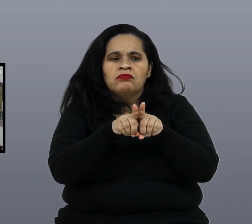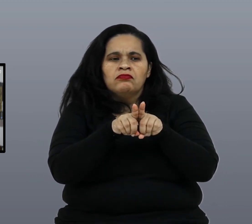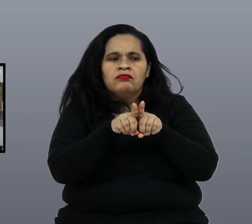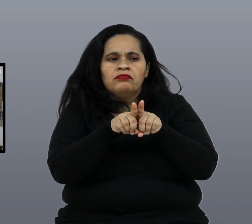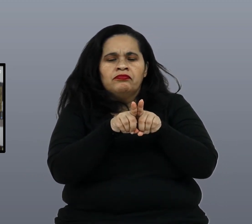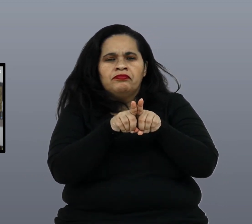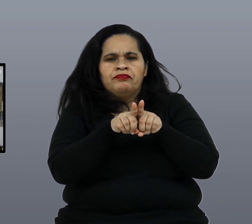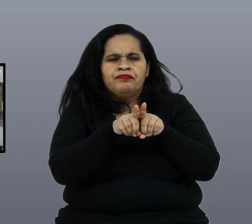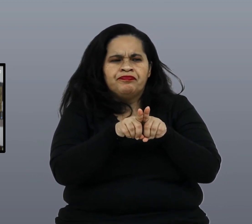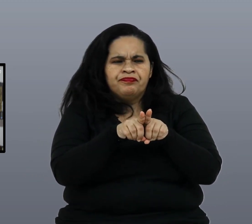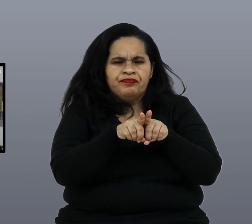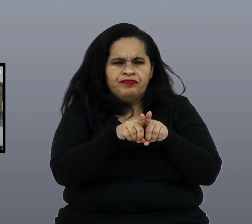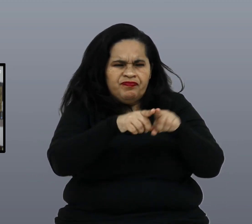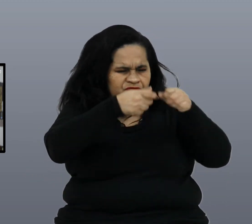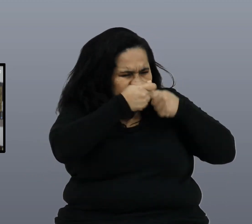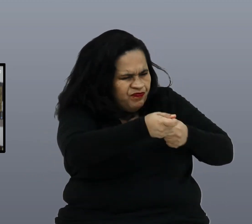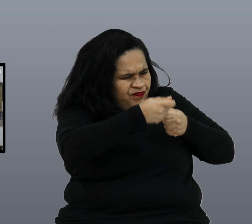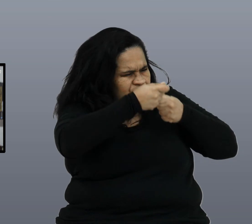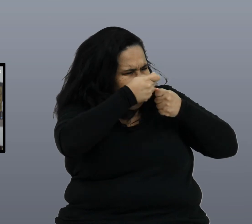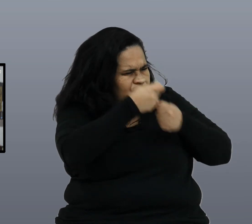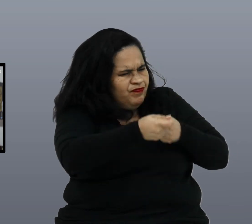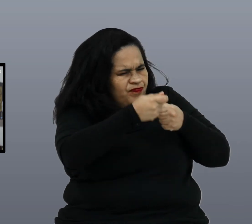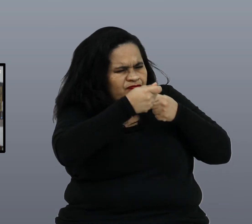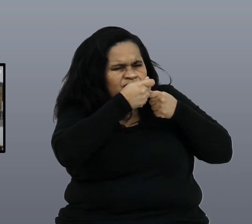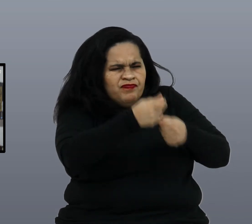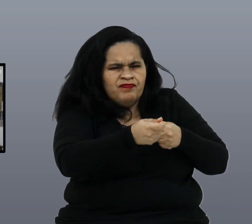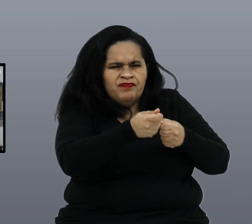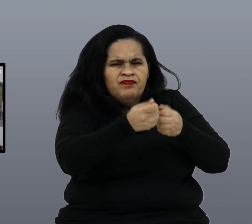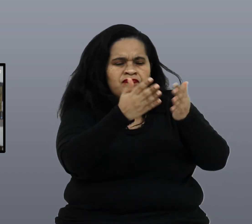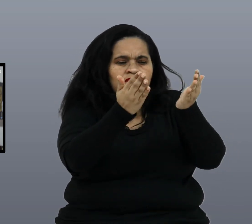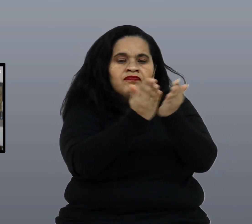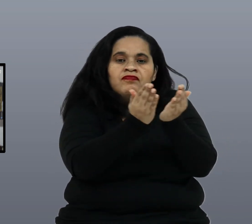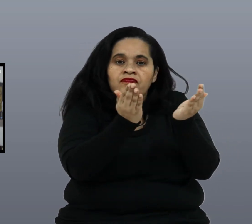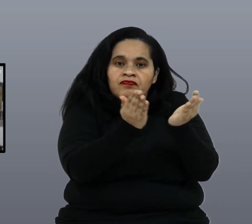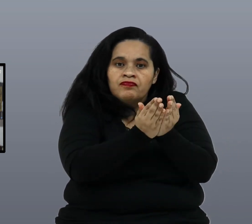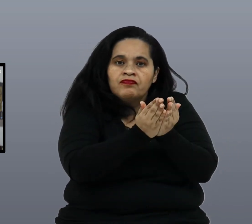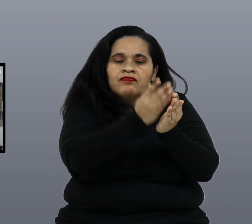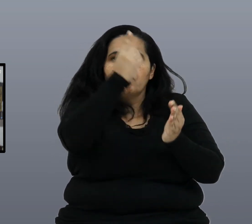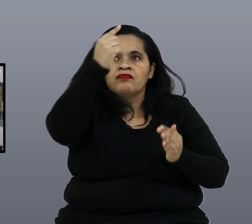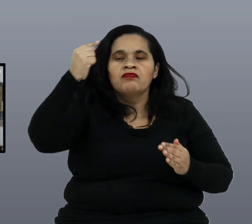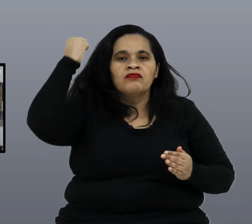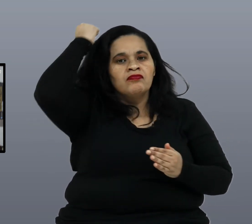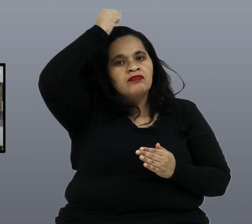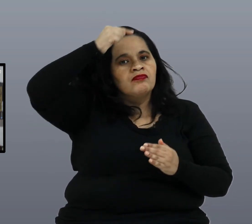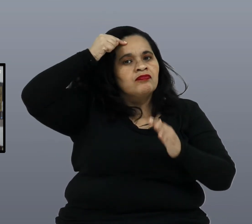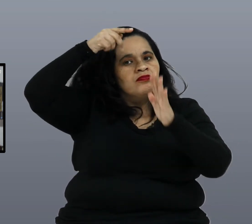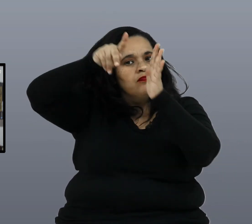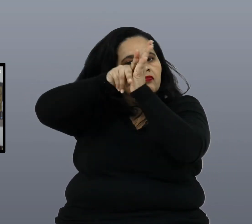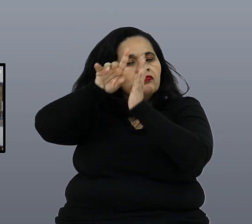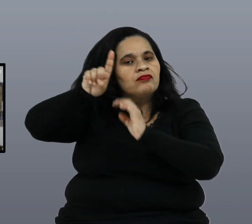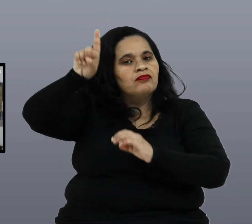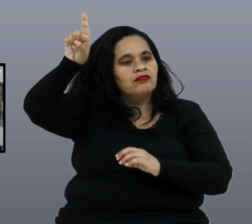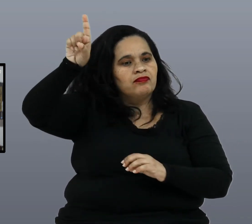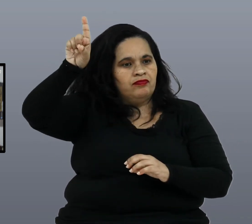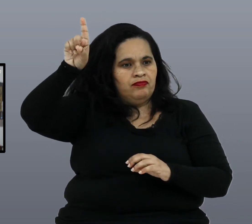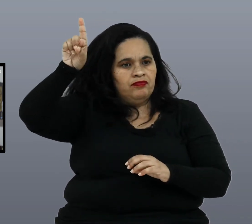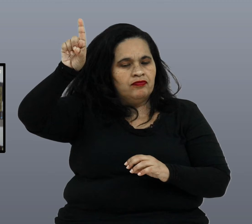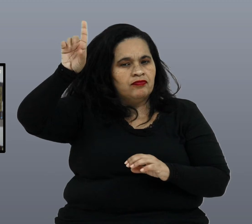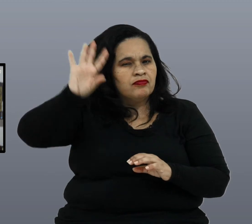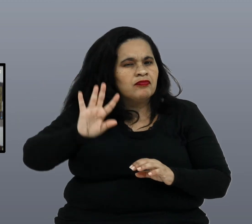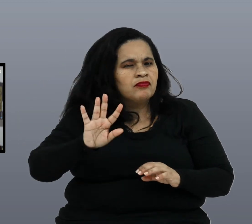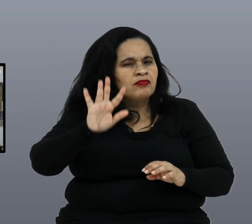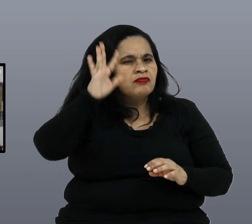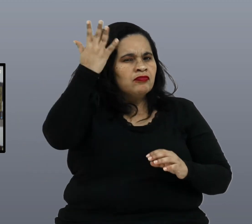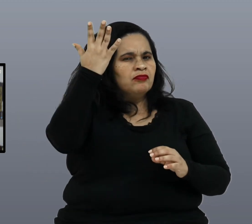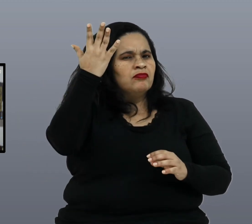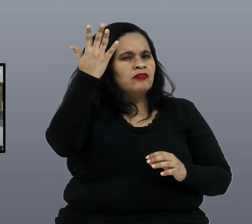os filhos de Deus, né? Todos os santos de Deus, e ali no período da grande tribulação, finalzinho